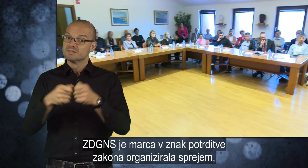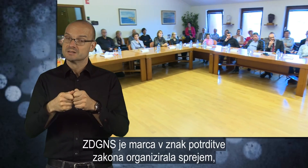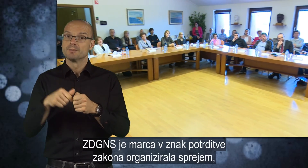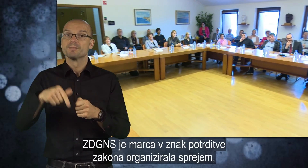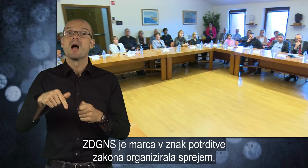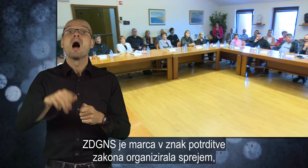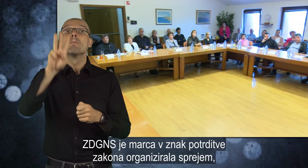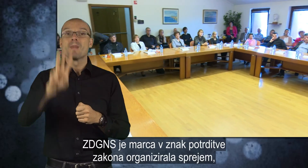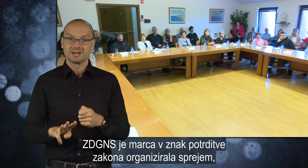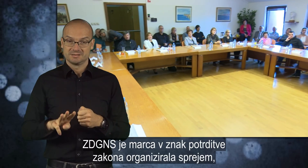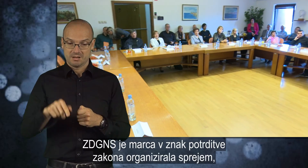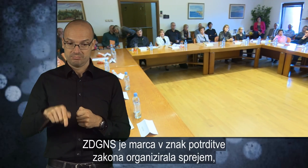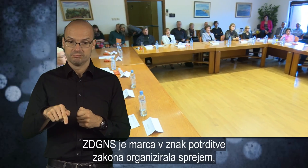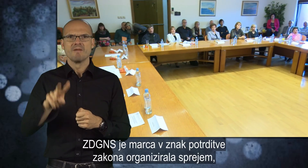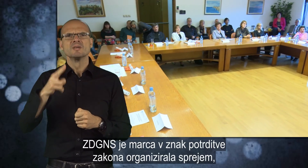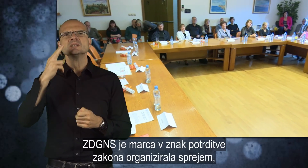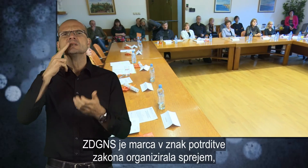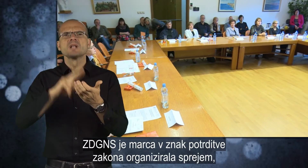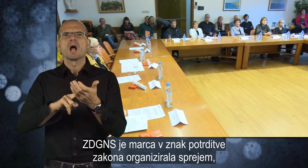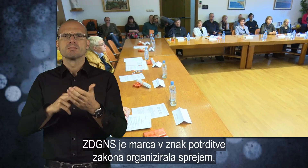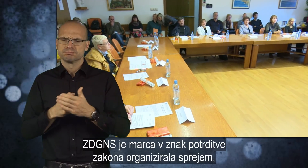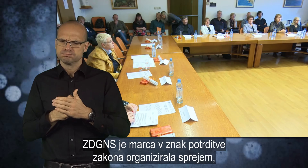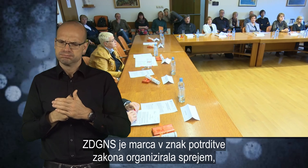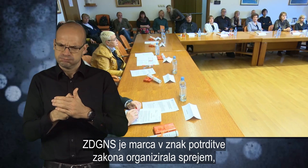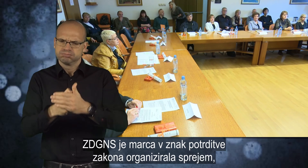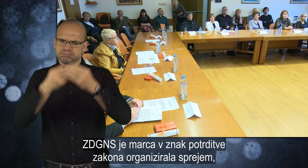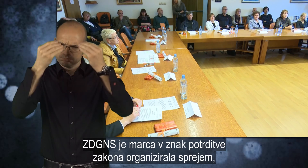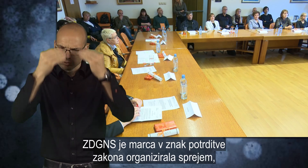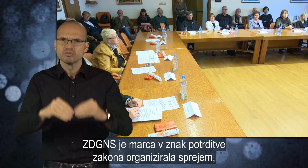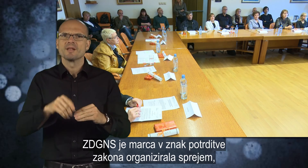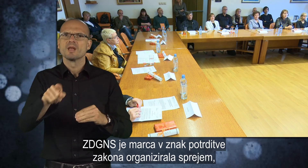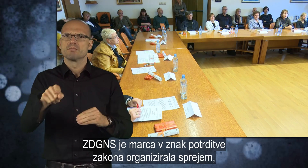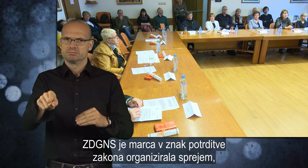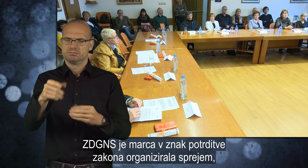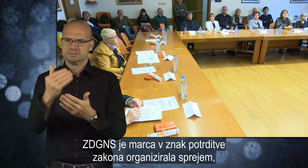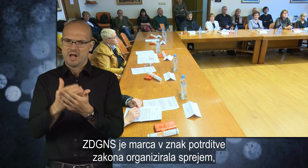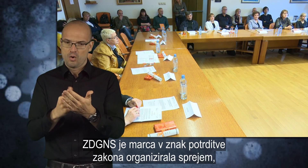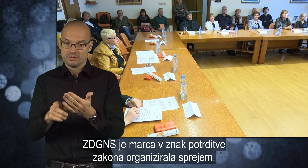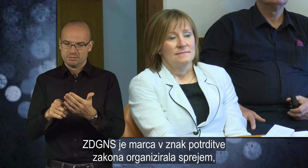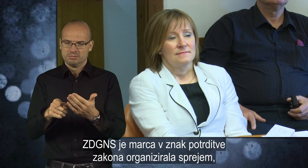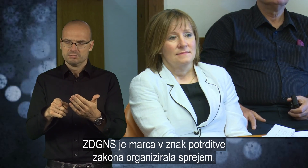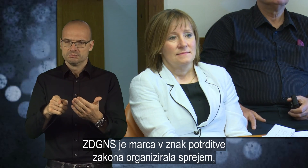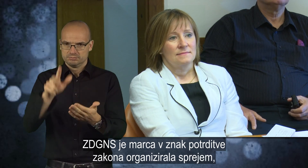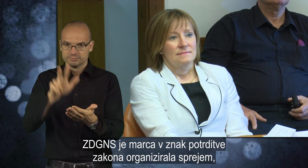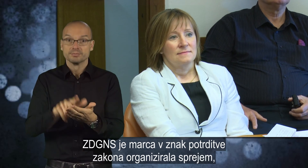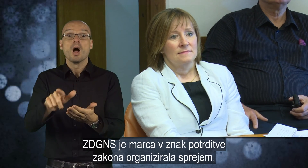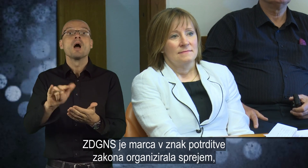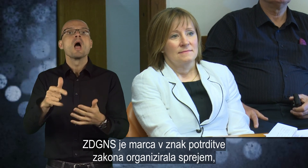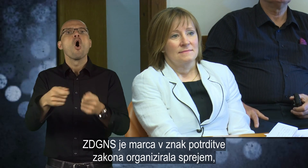Zveza je marca v znak potrditve zakona organizirala sprejem, da se zahvali vsem ključnim akterjem,